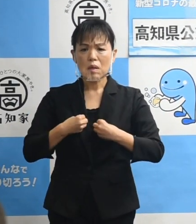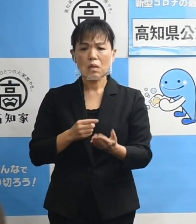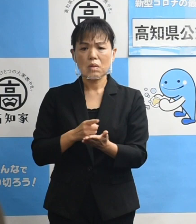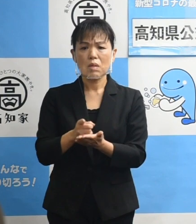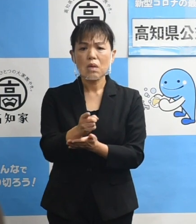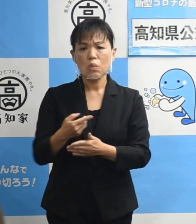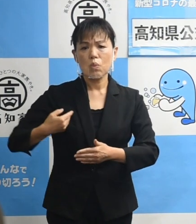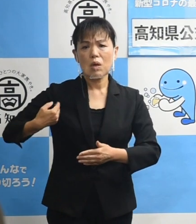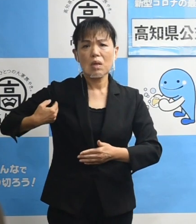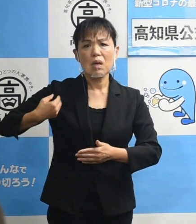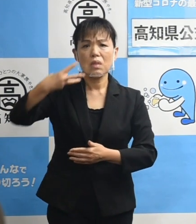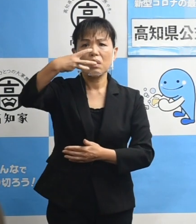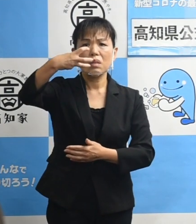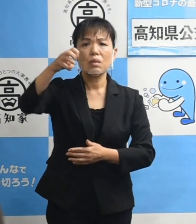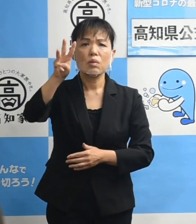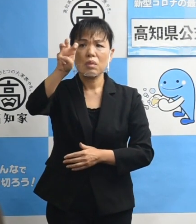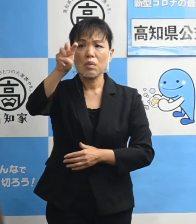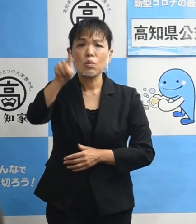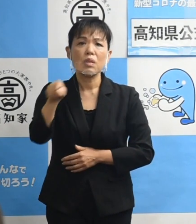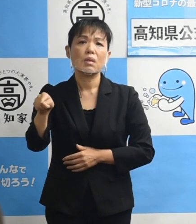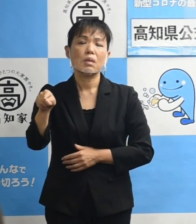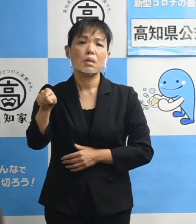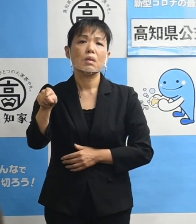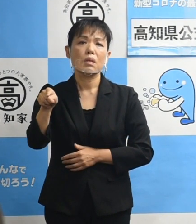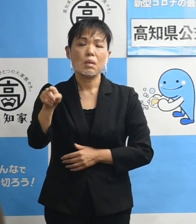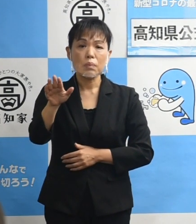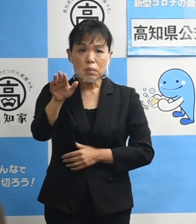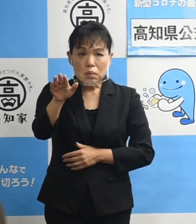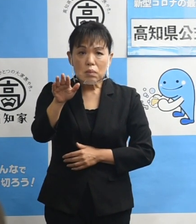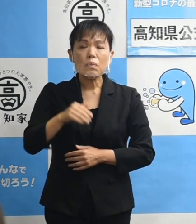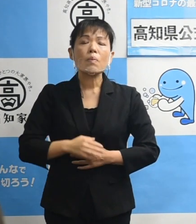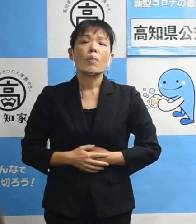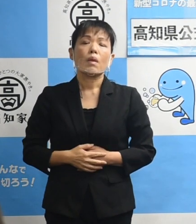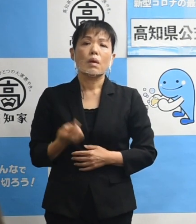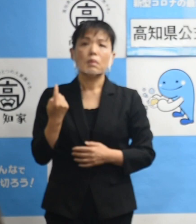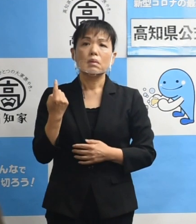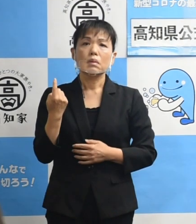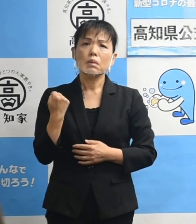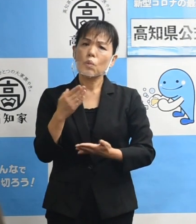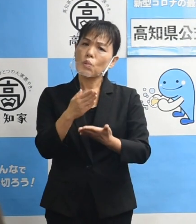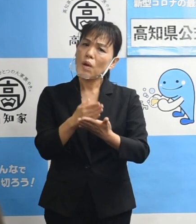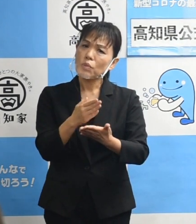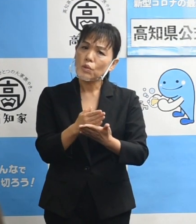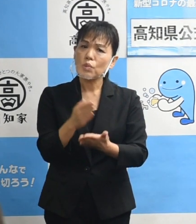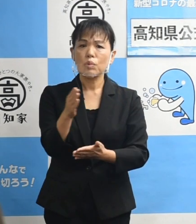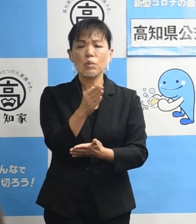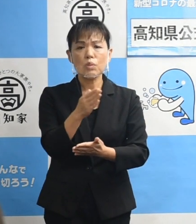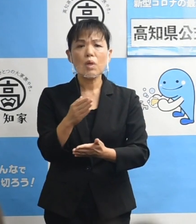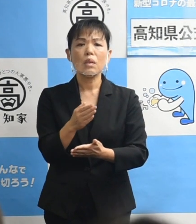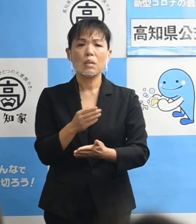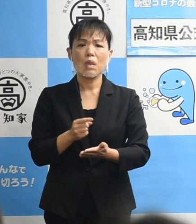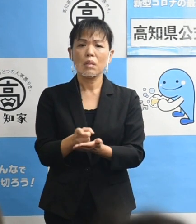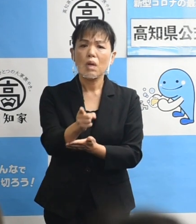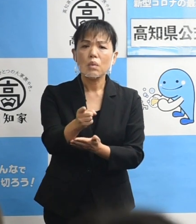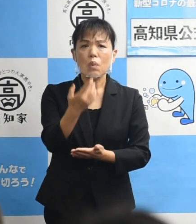明が30人という規模に上っております。昨日も約半分が感染経路不明ということで